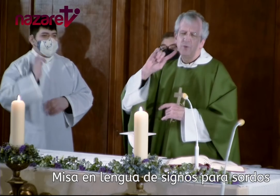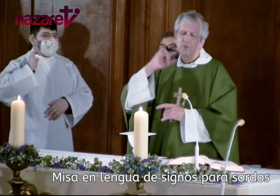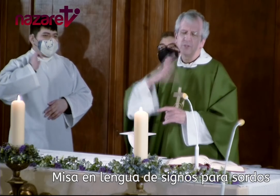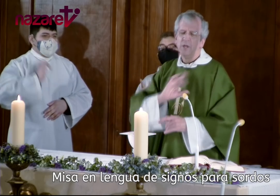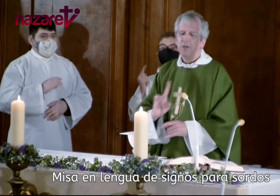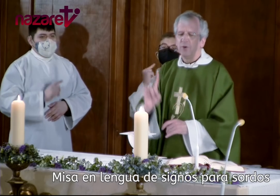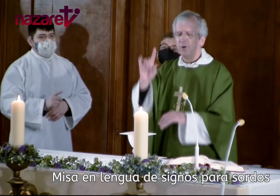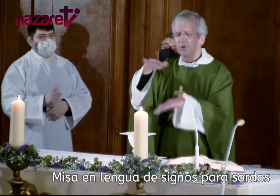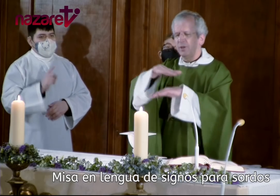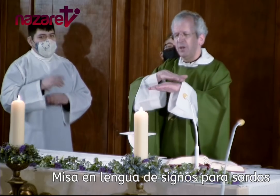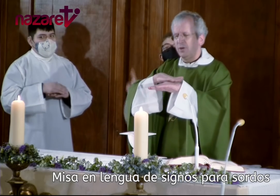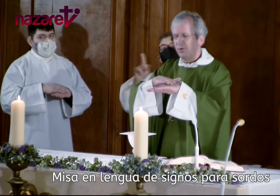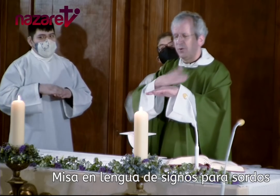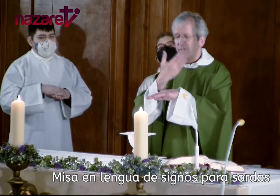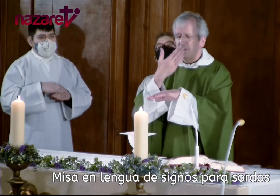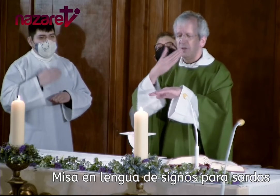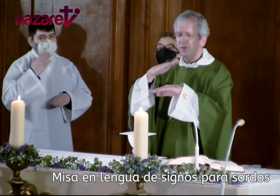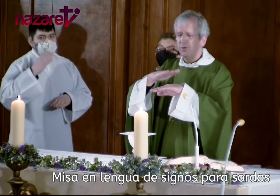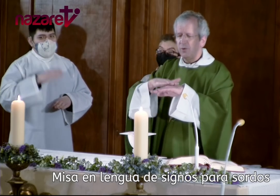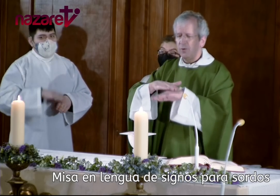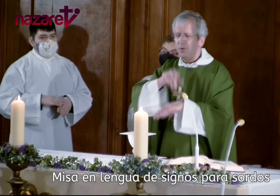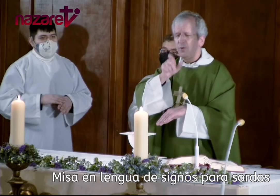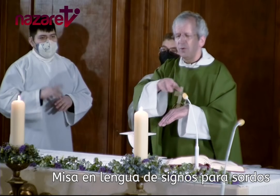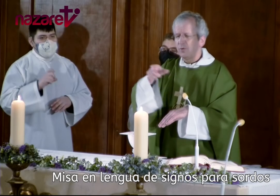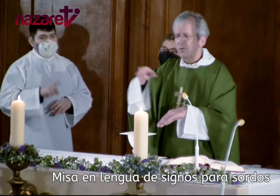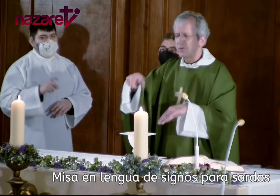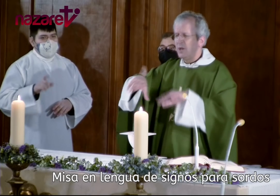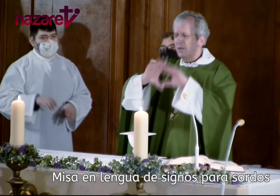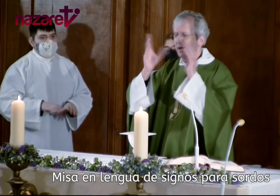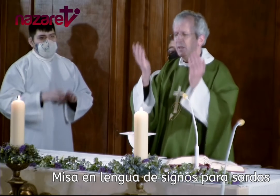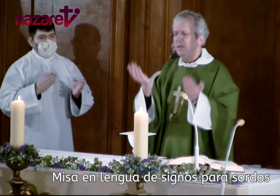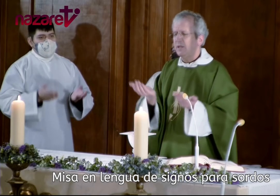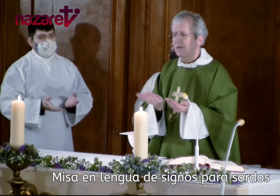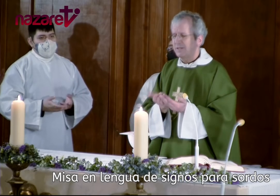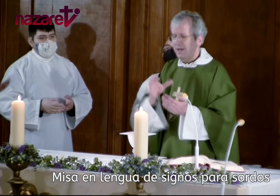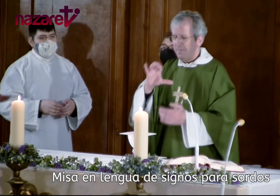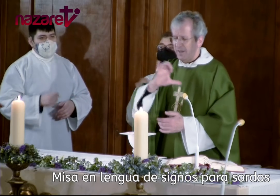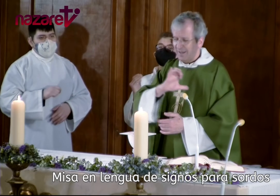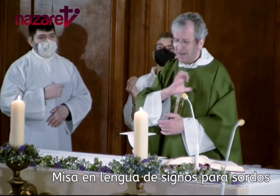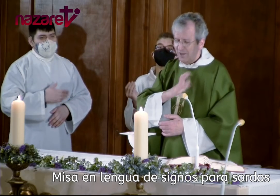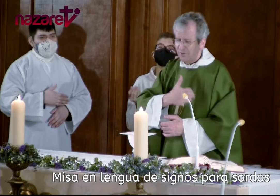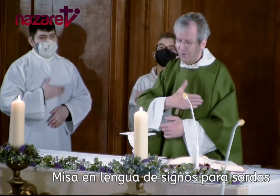nosotros. Cordero de Dios, que quitas el pecado